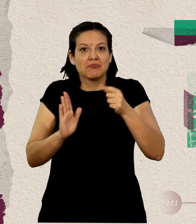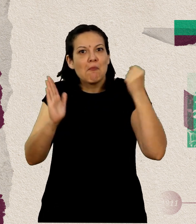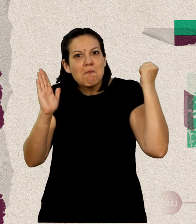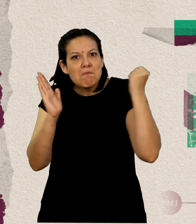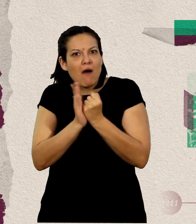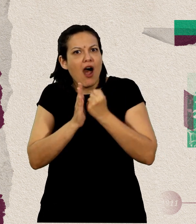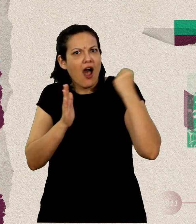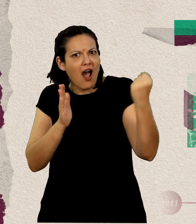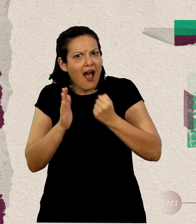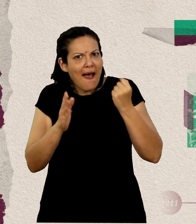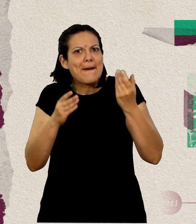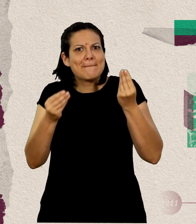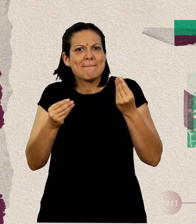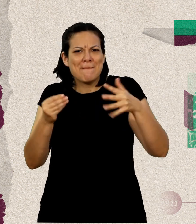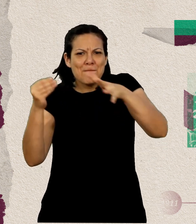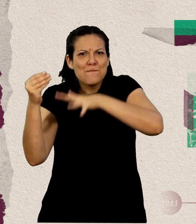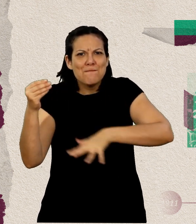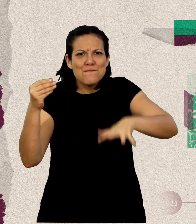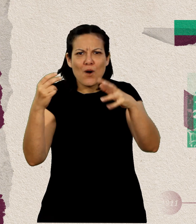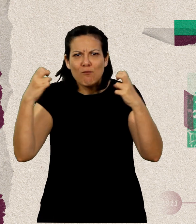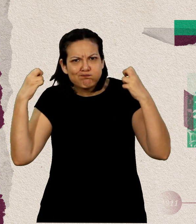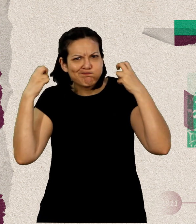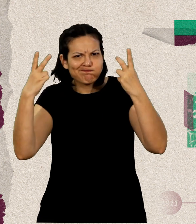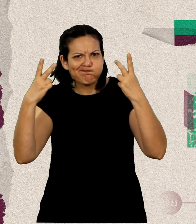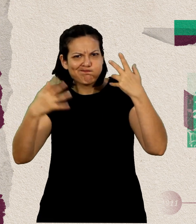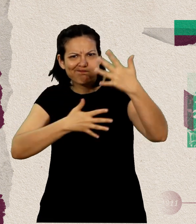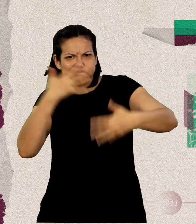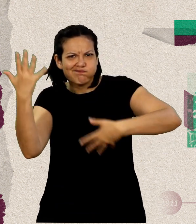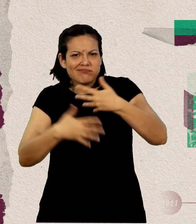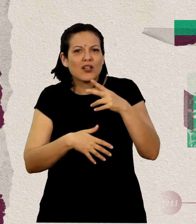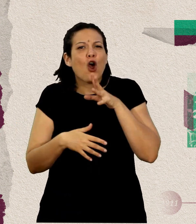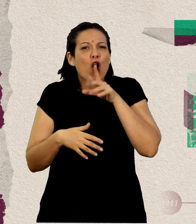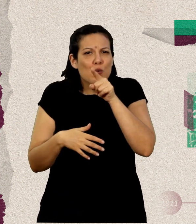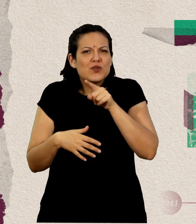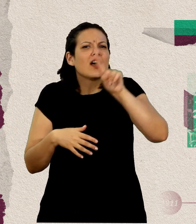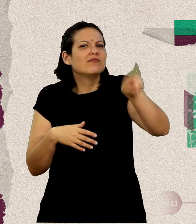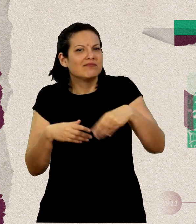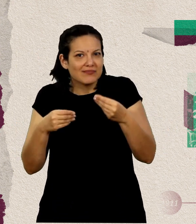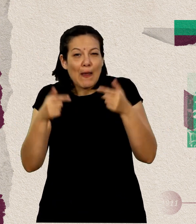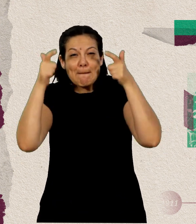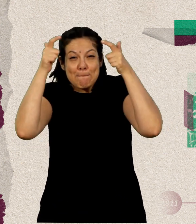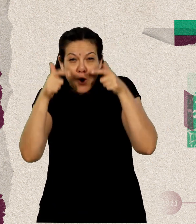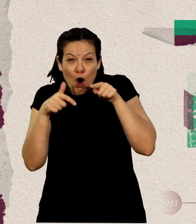importante para el levantamiento popular, la Revolución Rusa, que acabó con la monarquía.